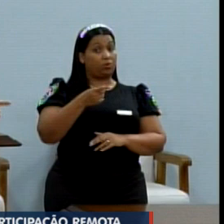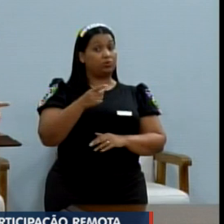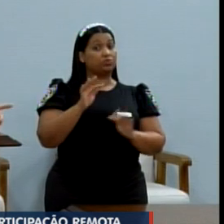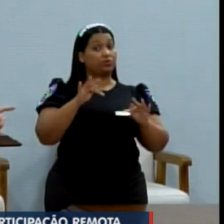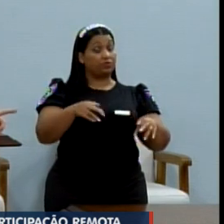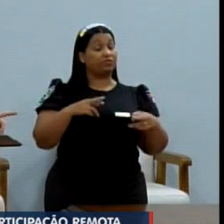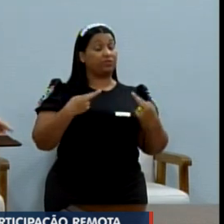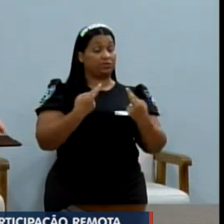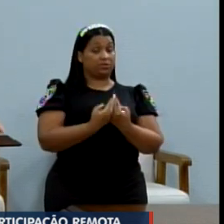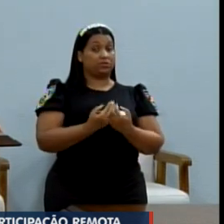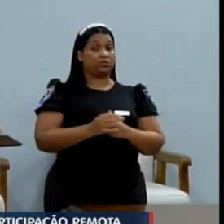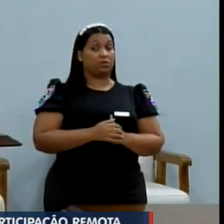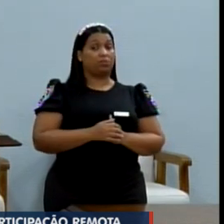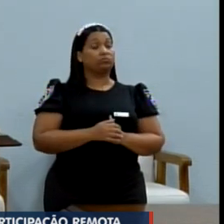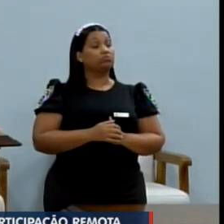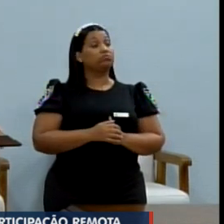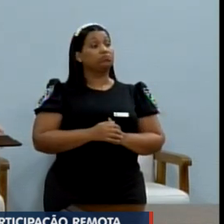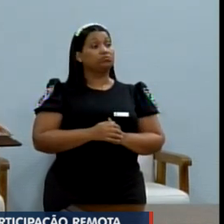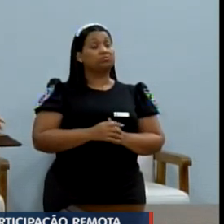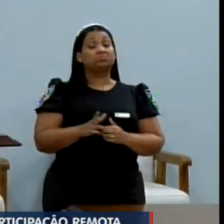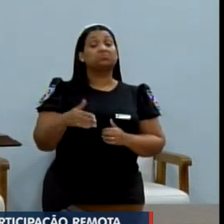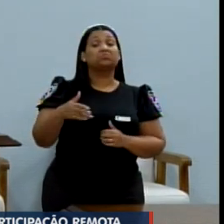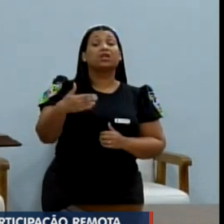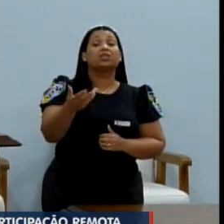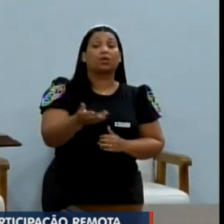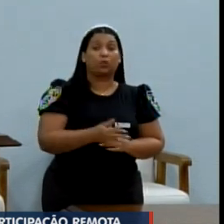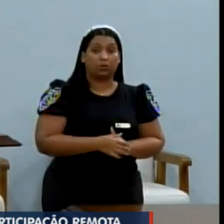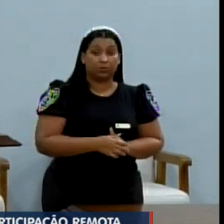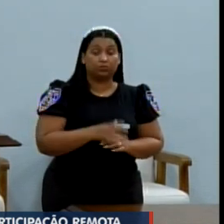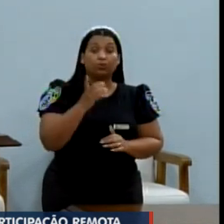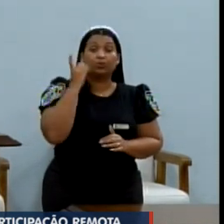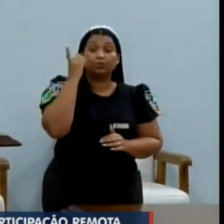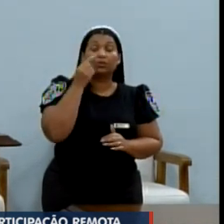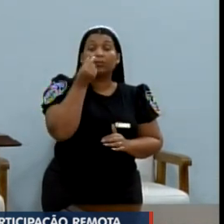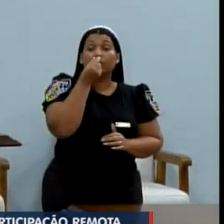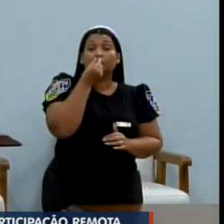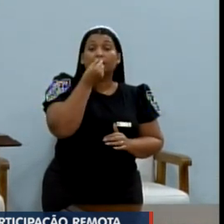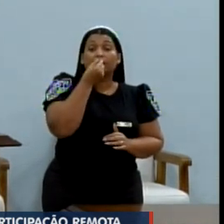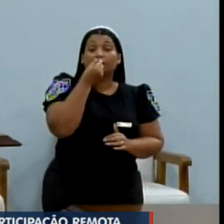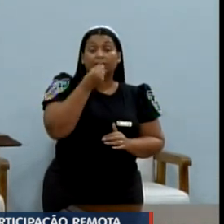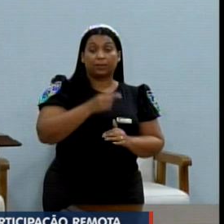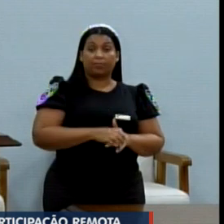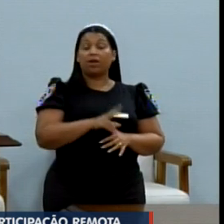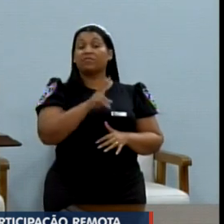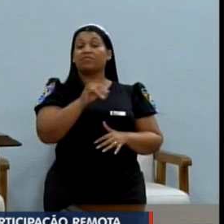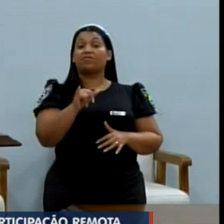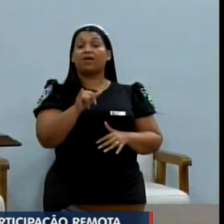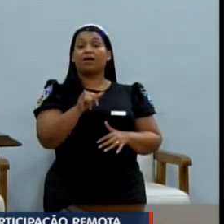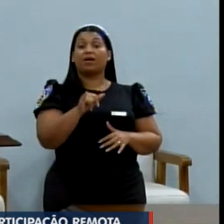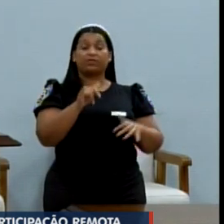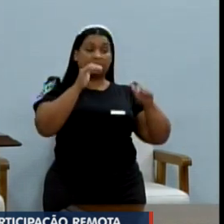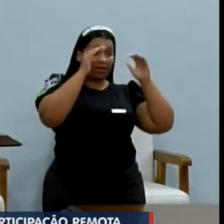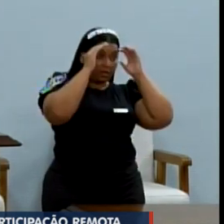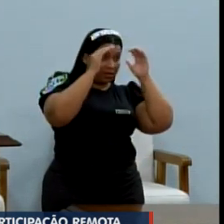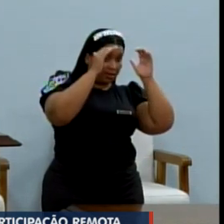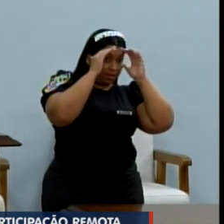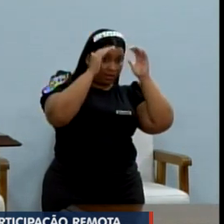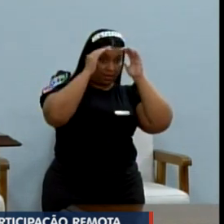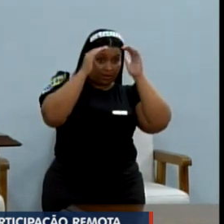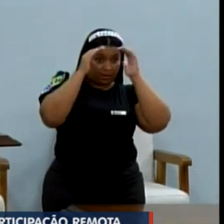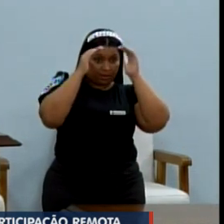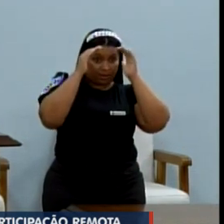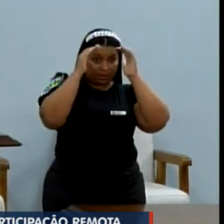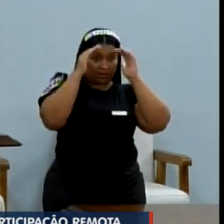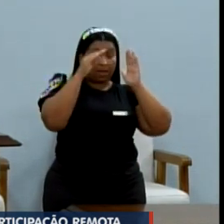Pedro Roberto minha pergunta é até quando o deputado Itamar Borges vai desrespeitar a democracia